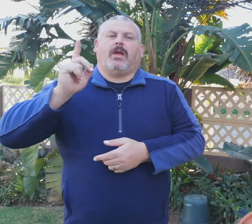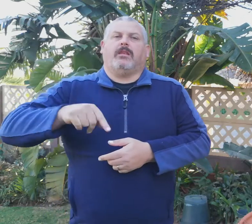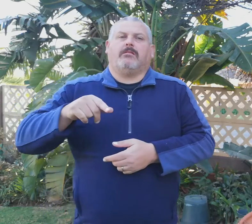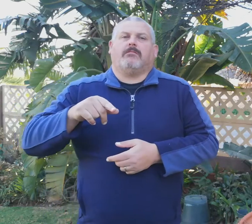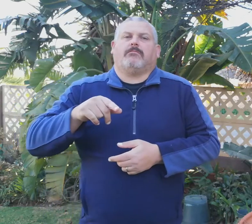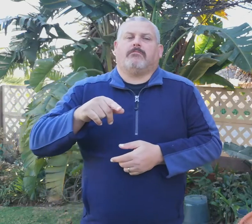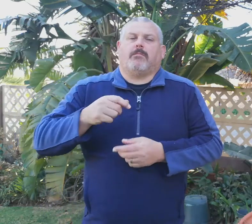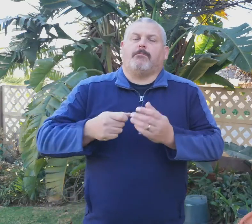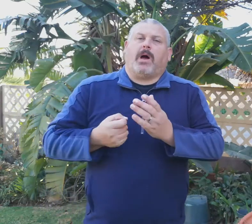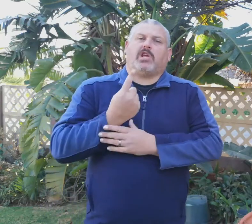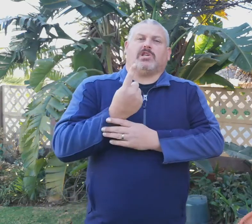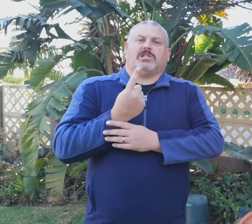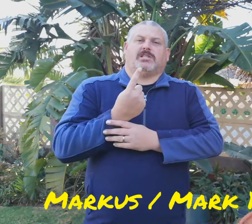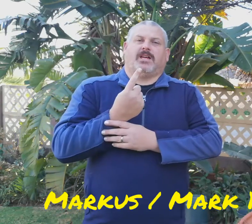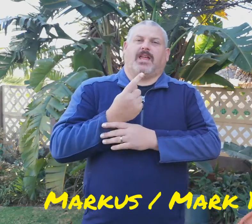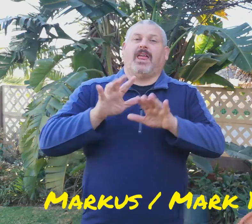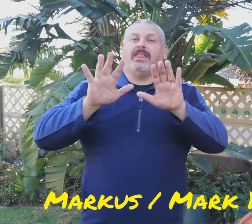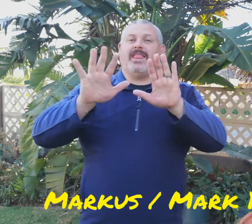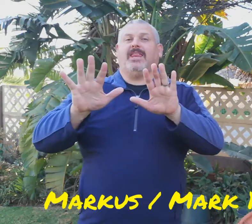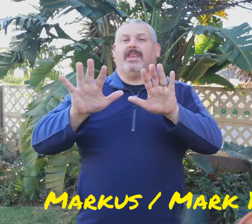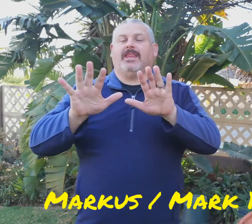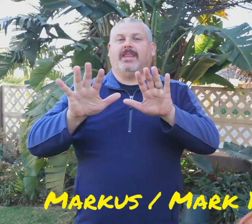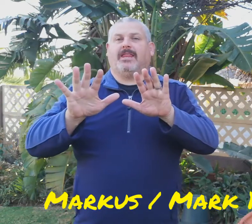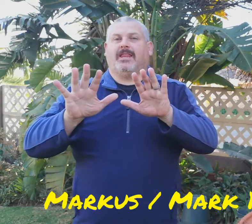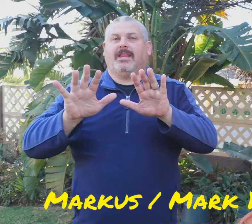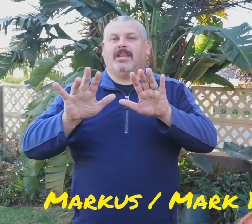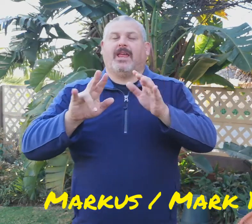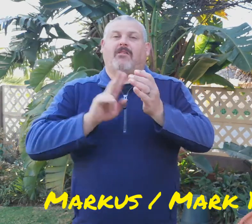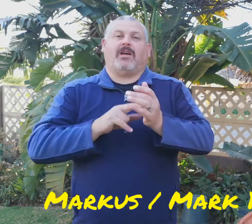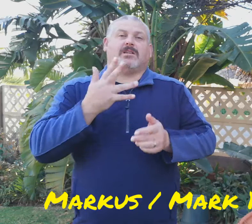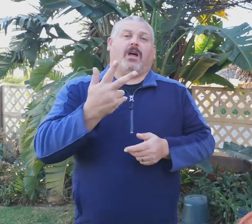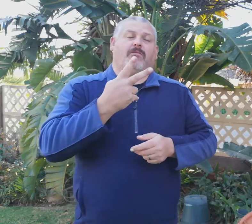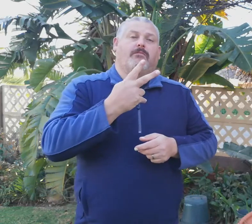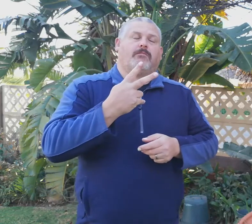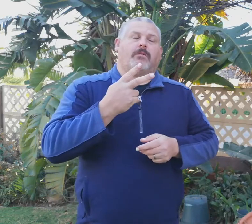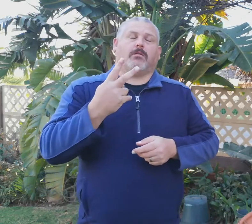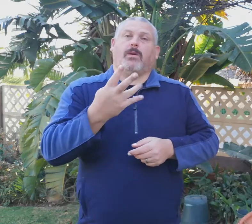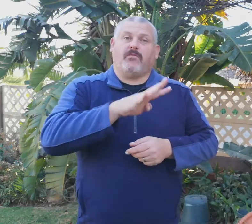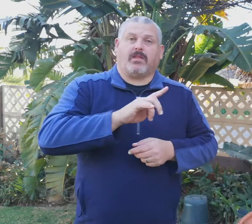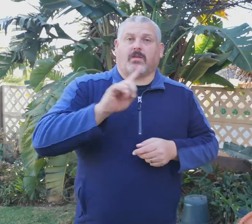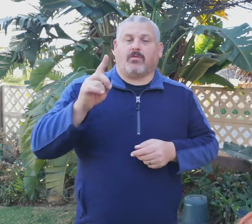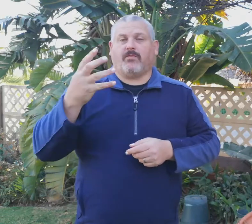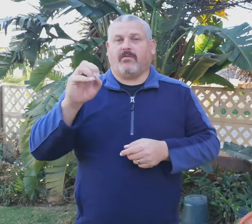in Markus 10, vers 42 tot